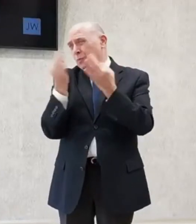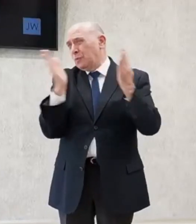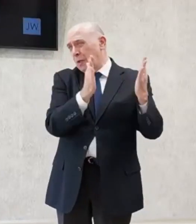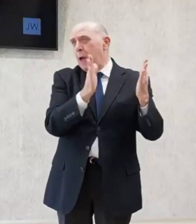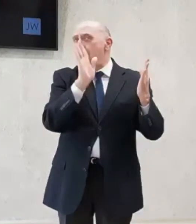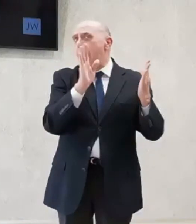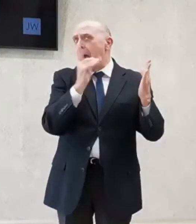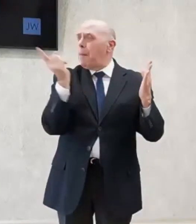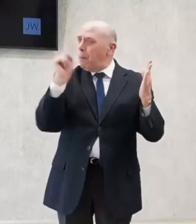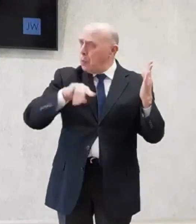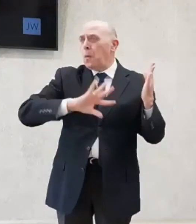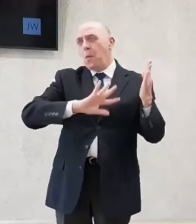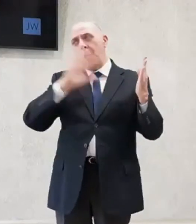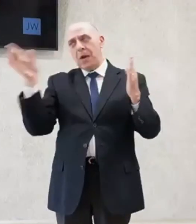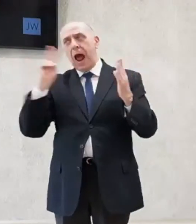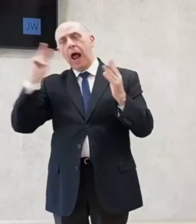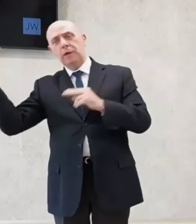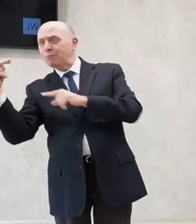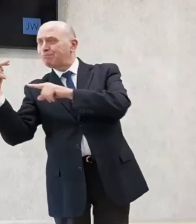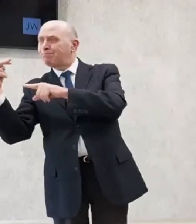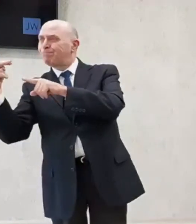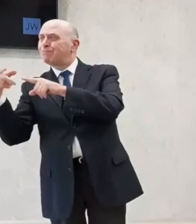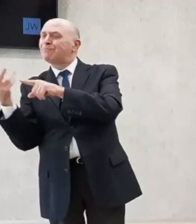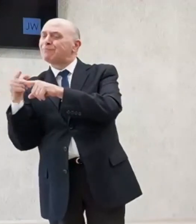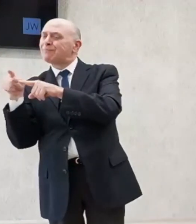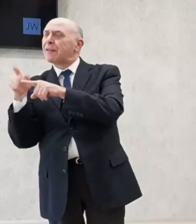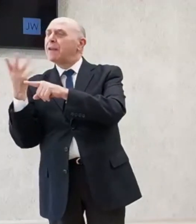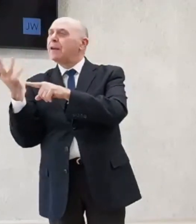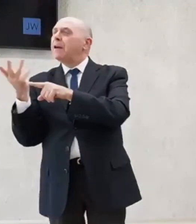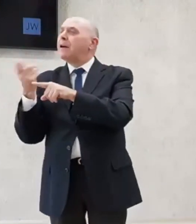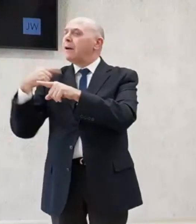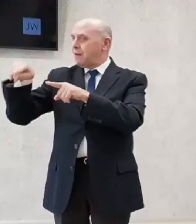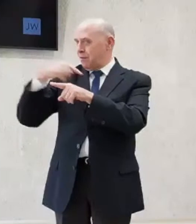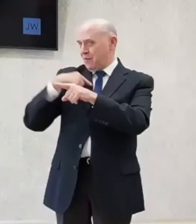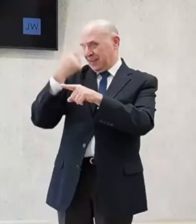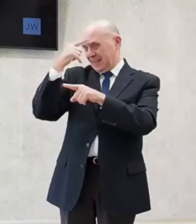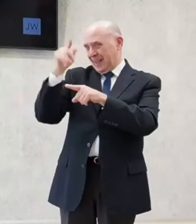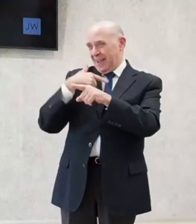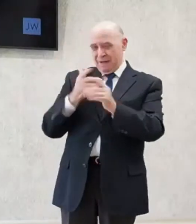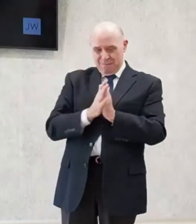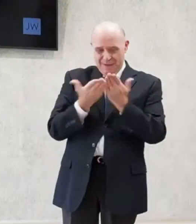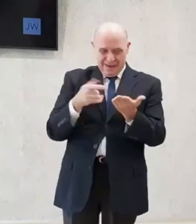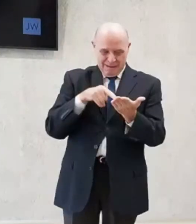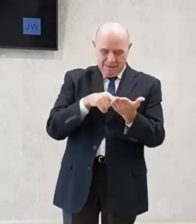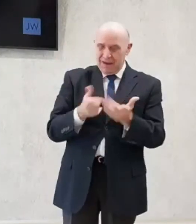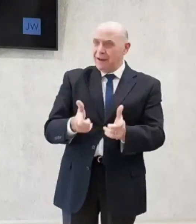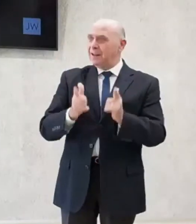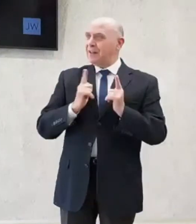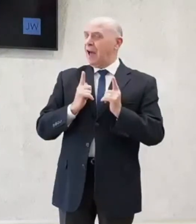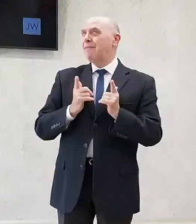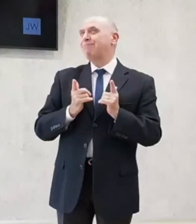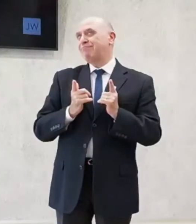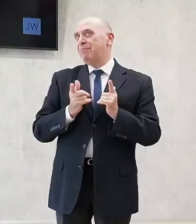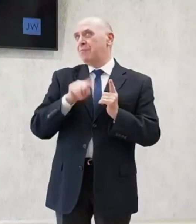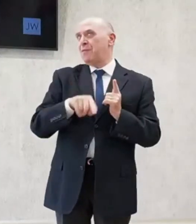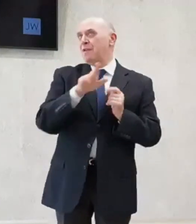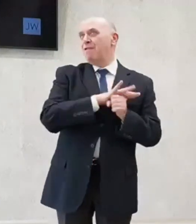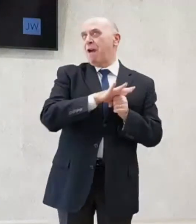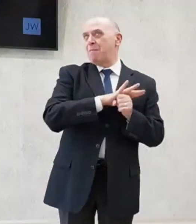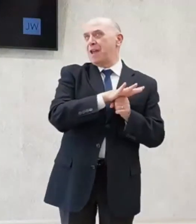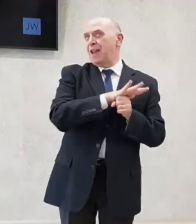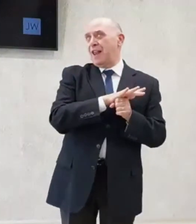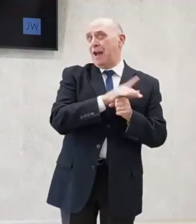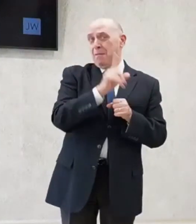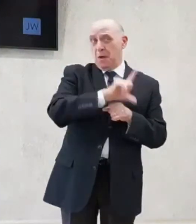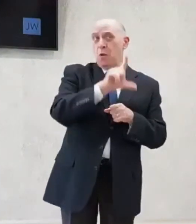perciò una riflessione che possiamo fare e che sicuramente potrà dare ulteriore forza ai suoi familiari Perciò lo diciamo a te